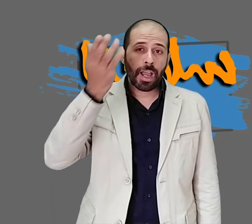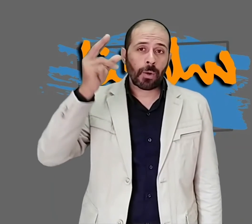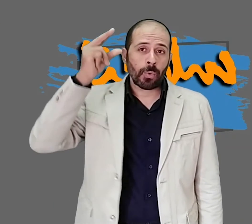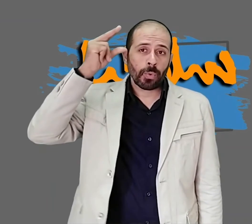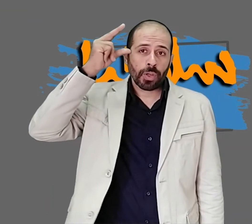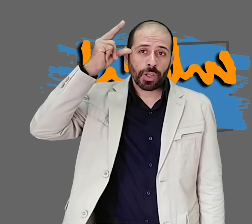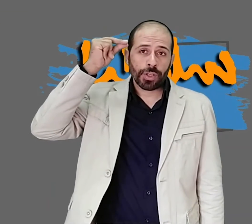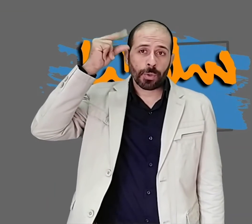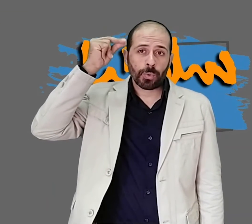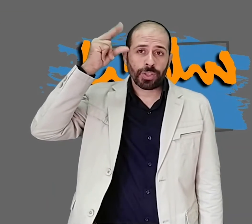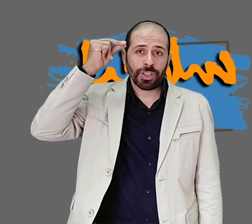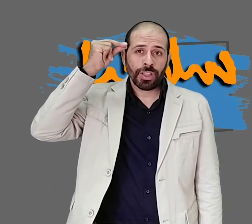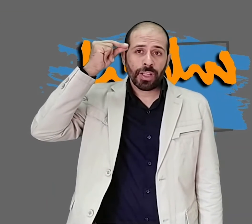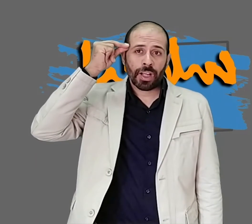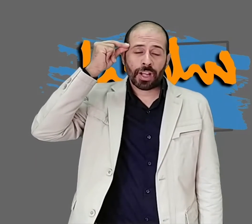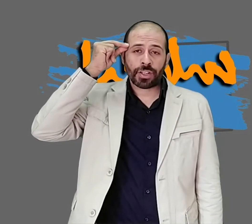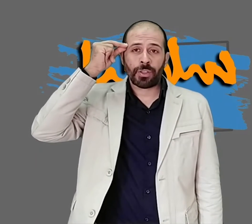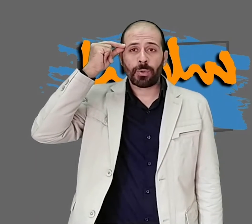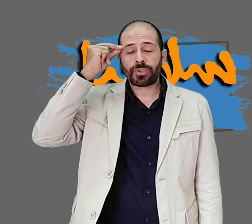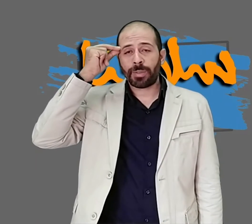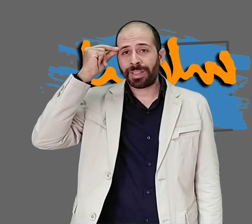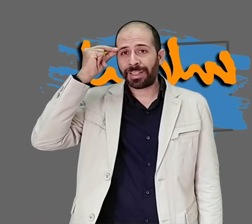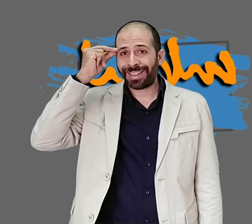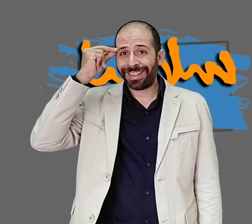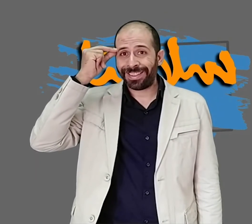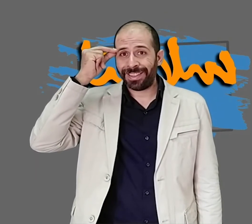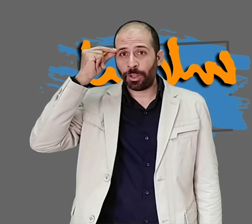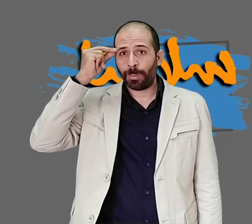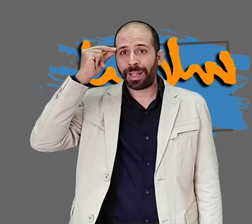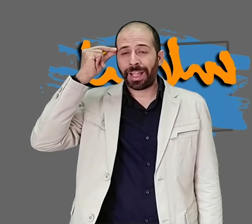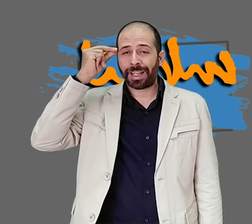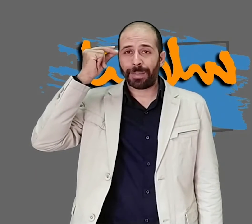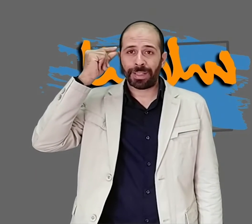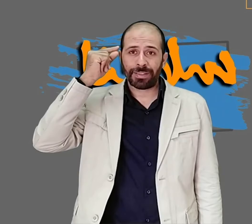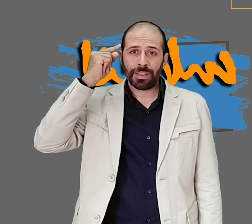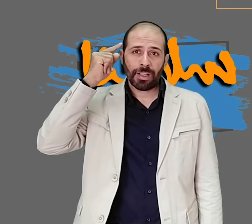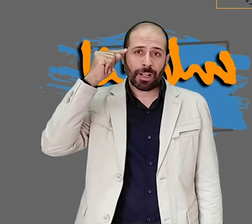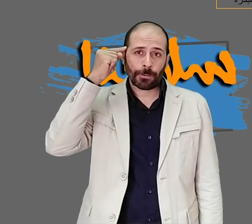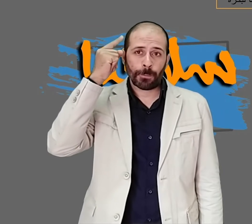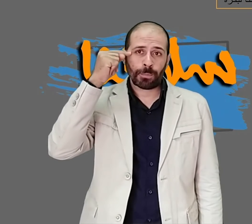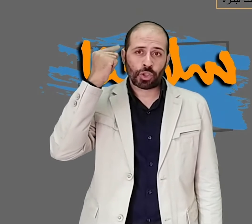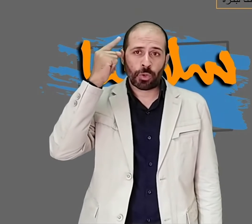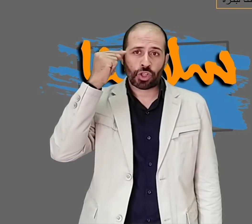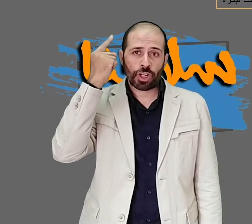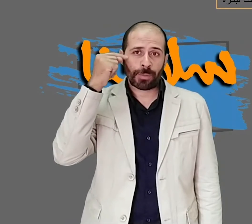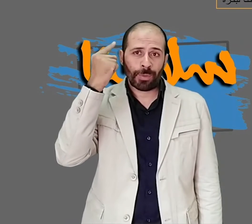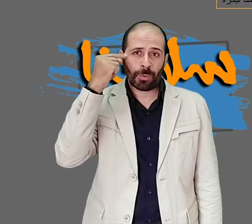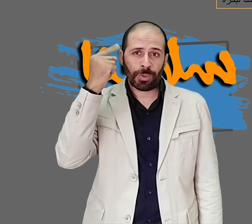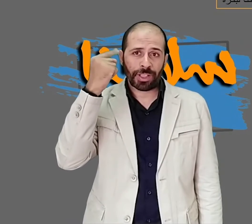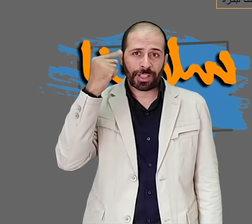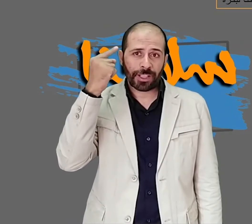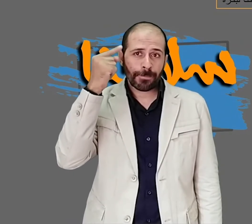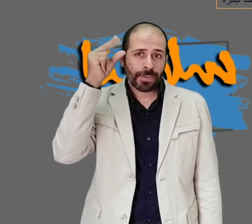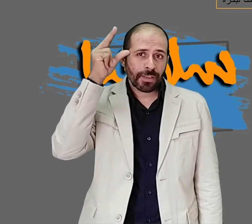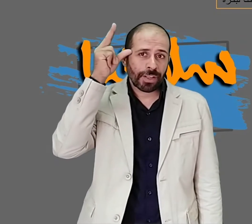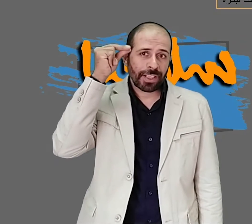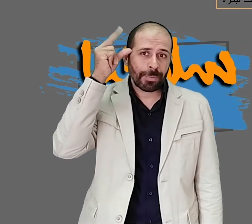أو يهودي عشان القصة بتاعت رجال الدين اللي هم الحاخامات عندهم شوية شعر ملونين هنا كده، فأخدنا